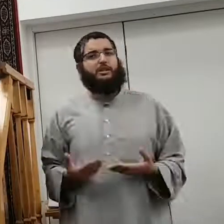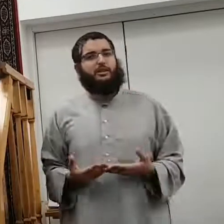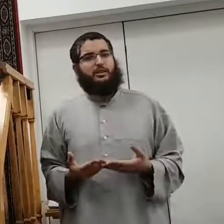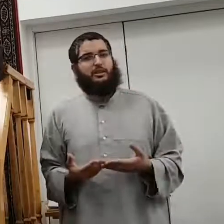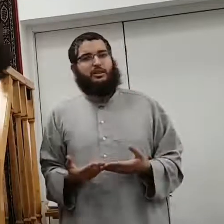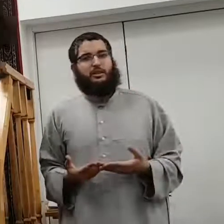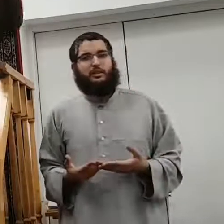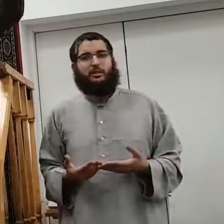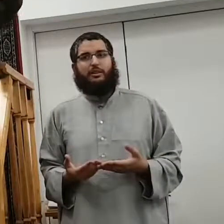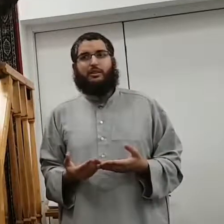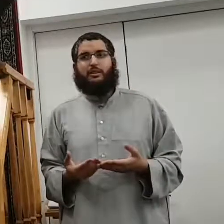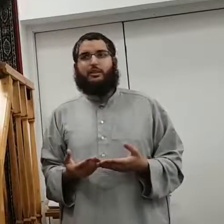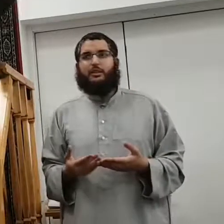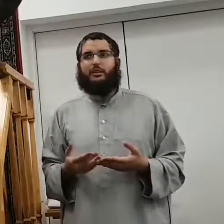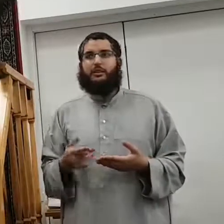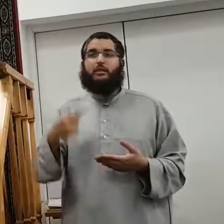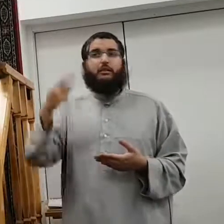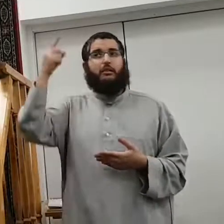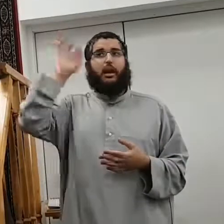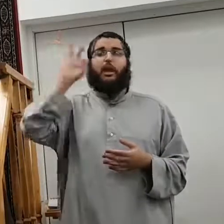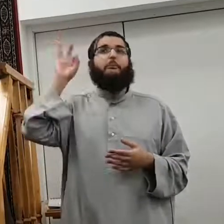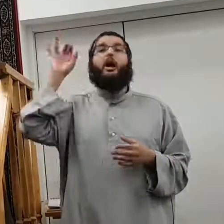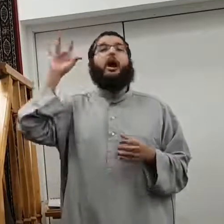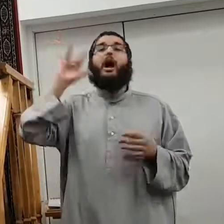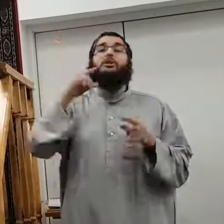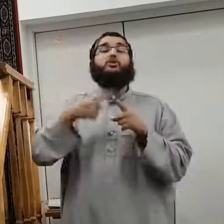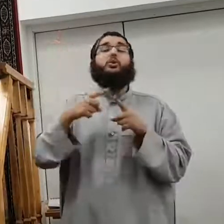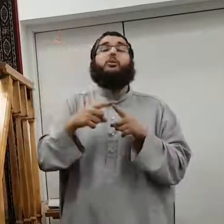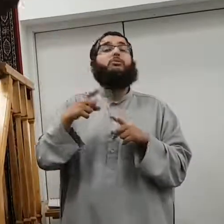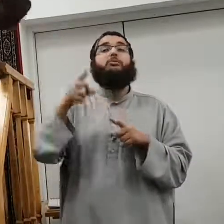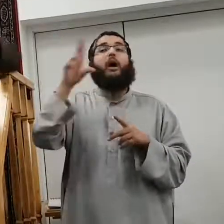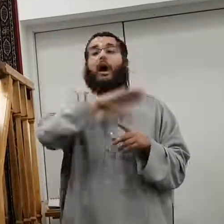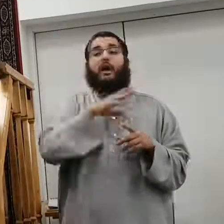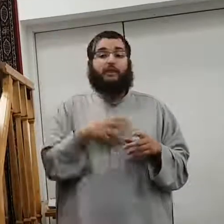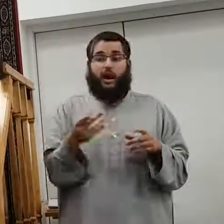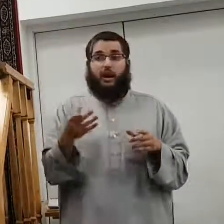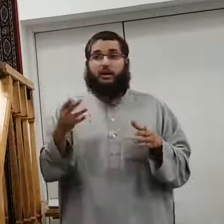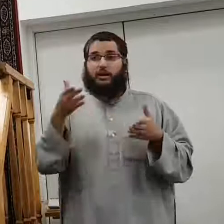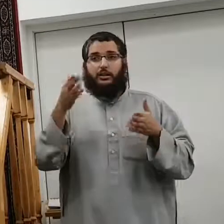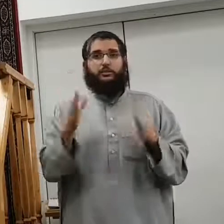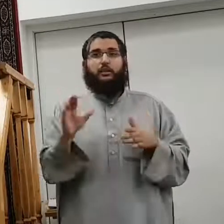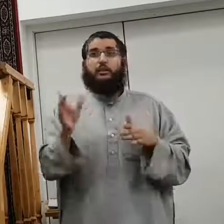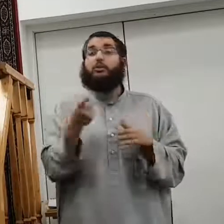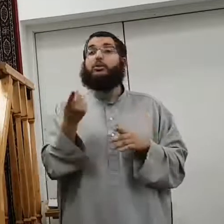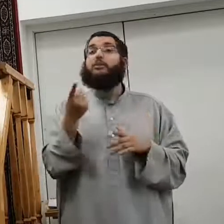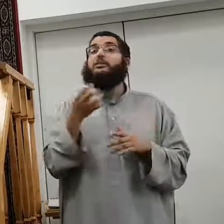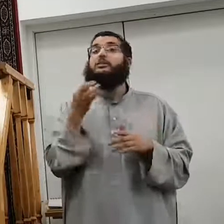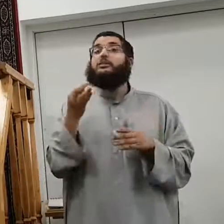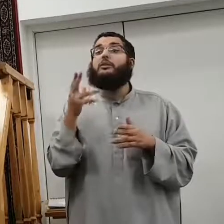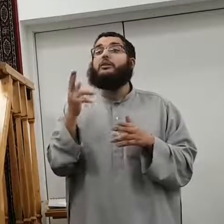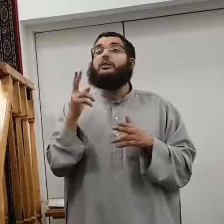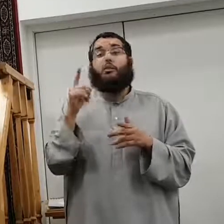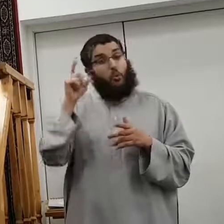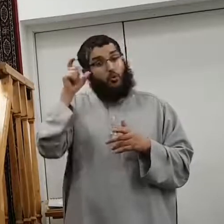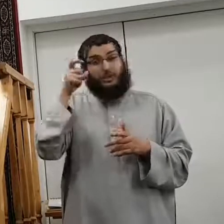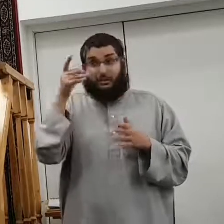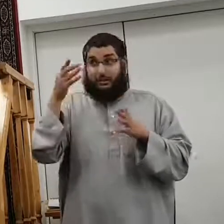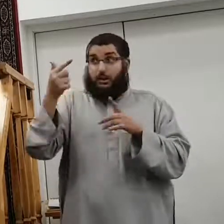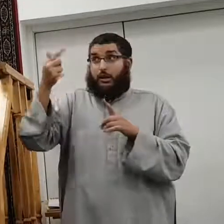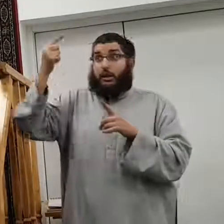L'univers n'aurait jamais existé. On serait resté dans de l'infini. Il n'y aurait pas eu finalement quelqu'un qui... Parce qu'il faut bien que... Et donc, la